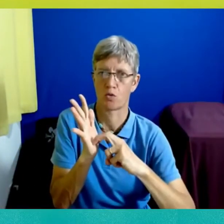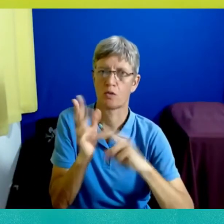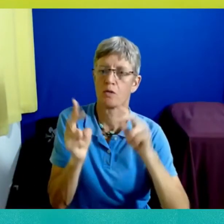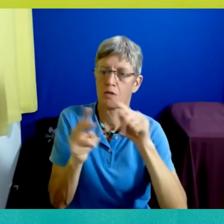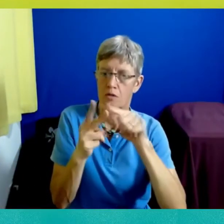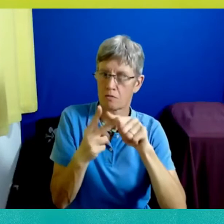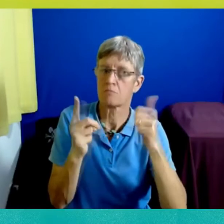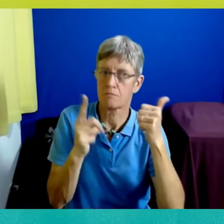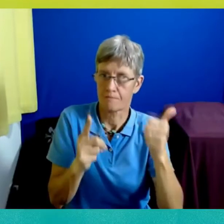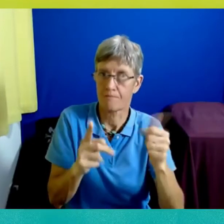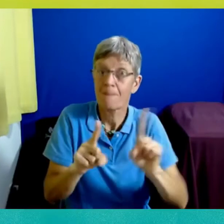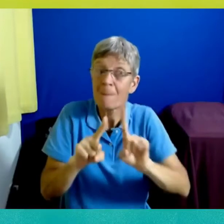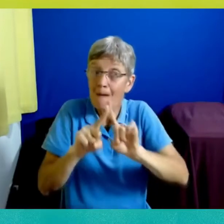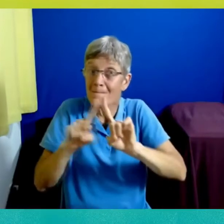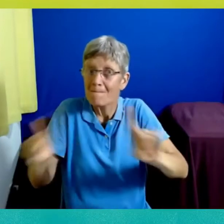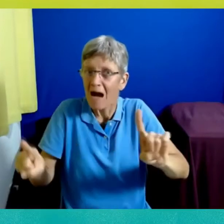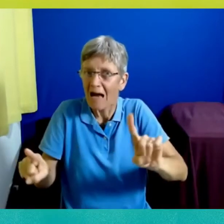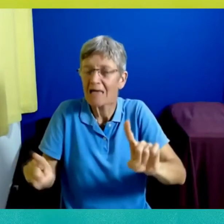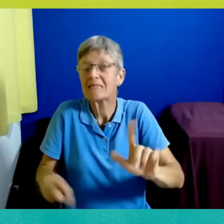tem vocabulário.